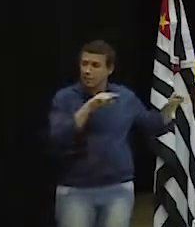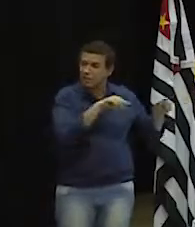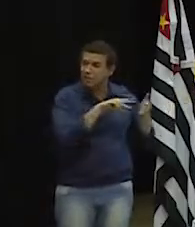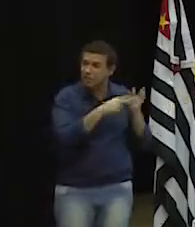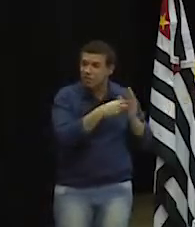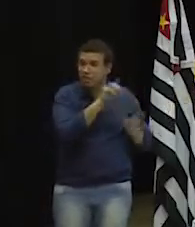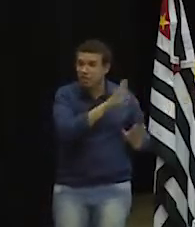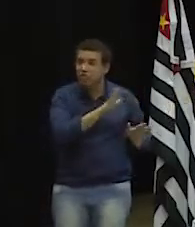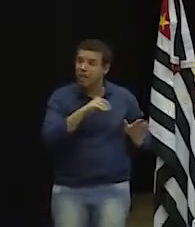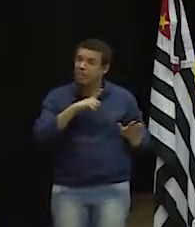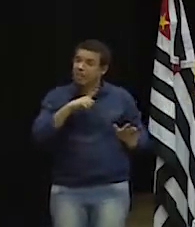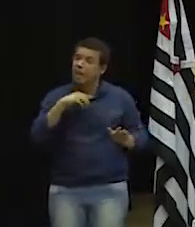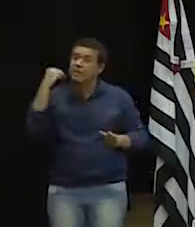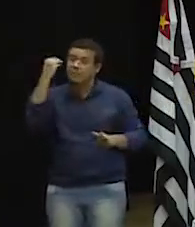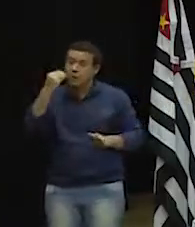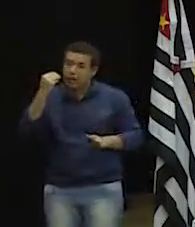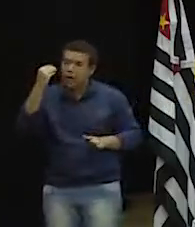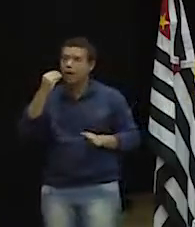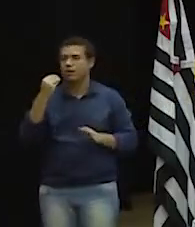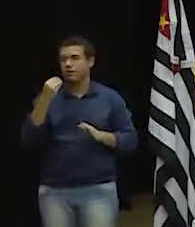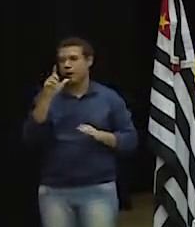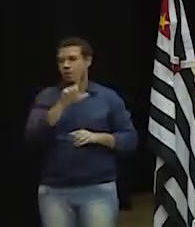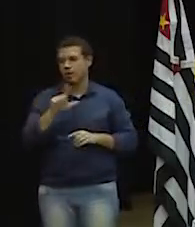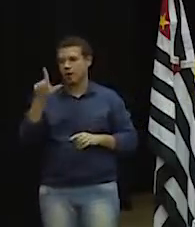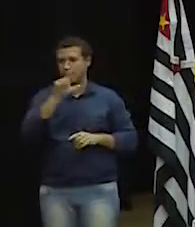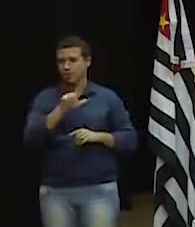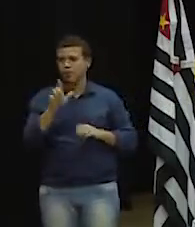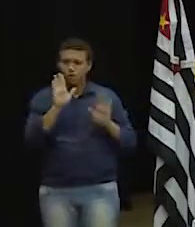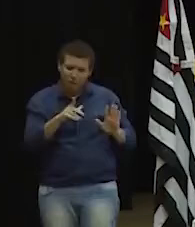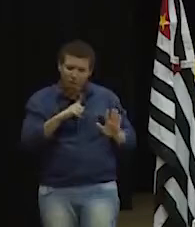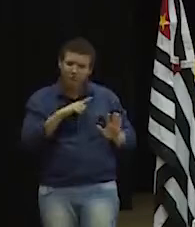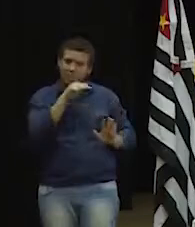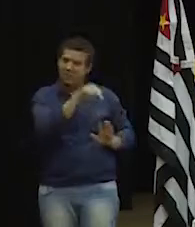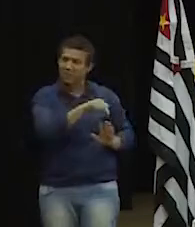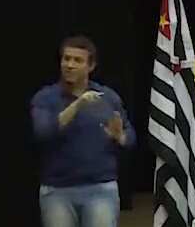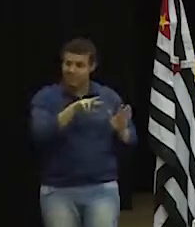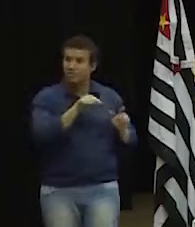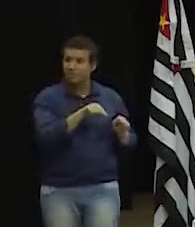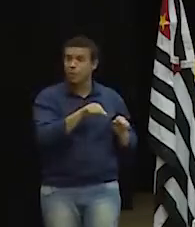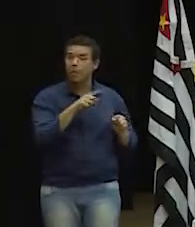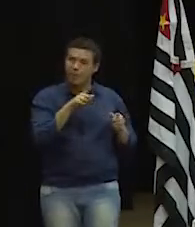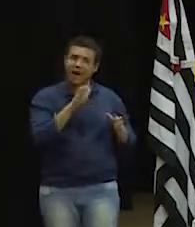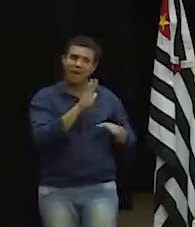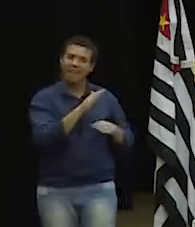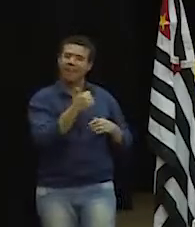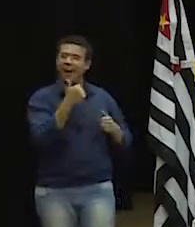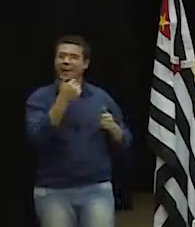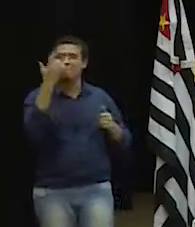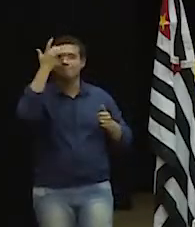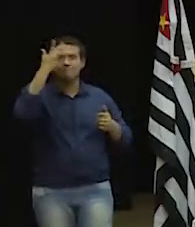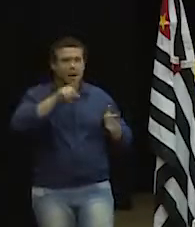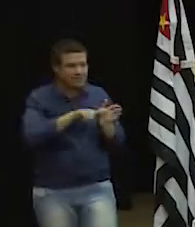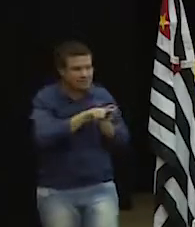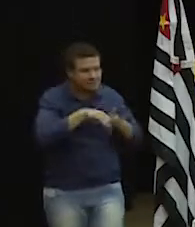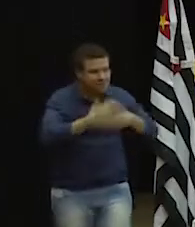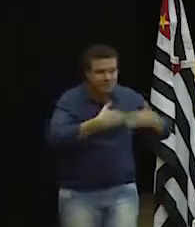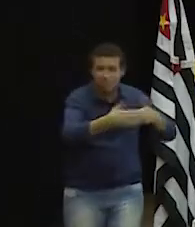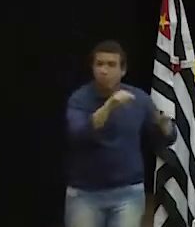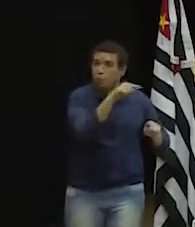amigos. Então, foi esse o significado e a experiência dele com a literatura. Então,